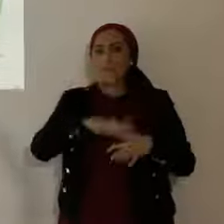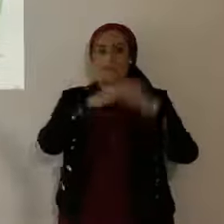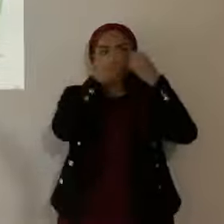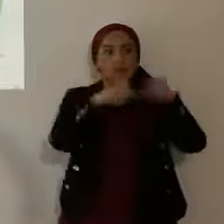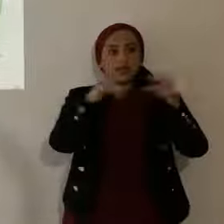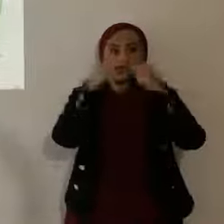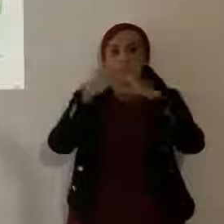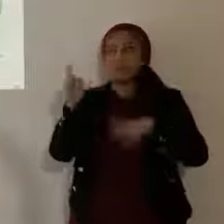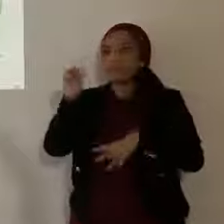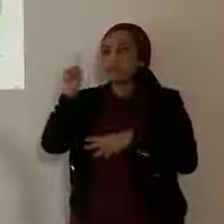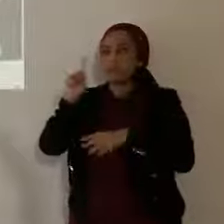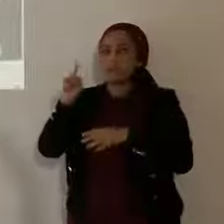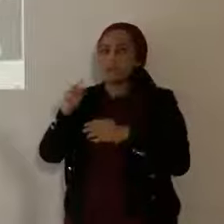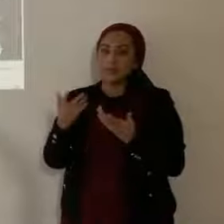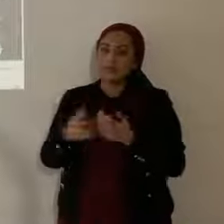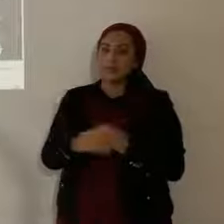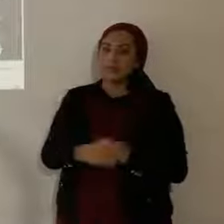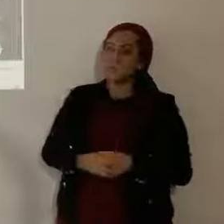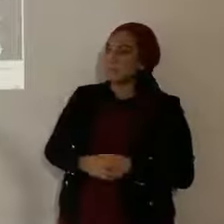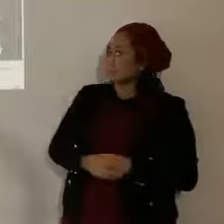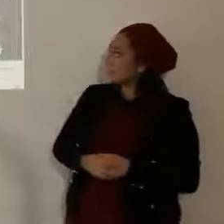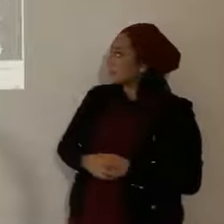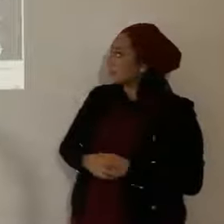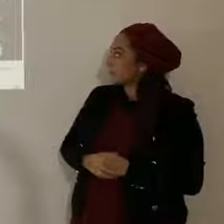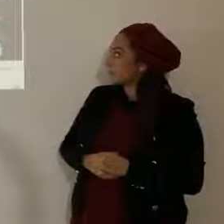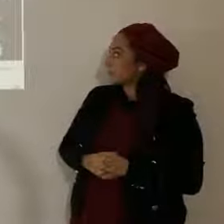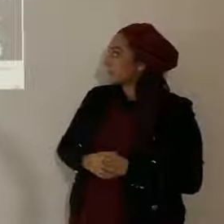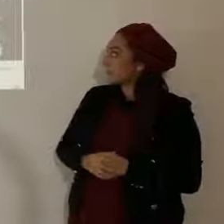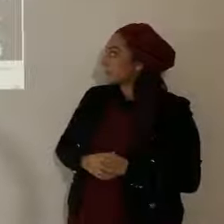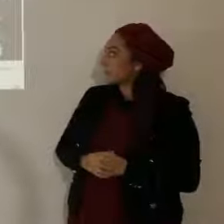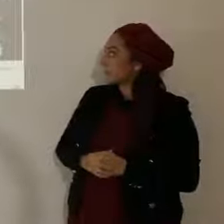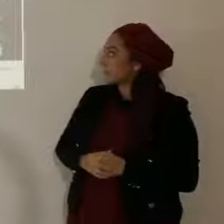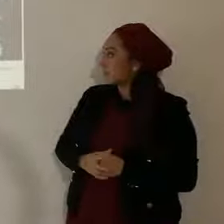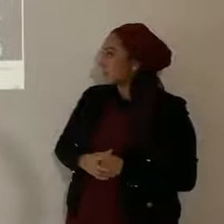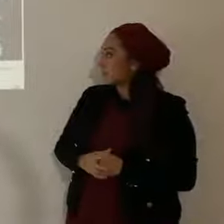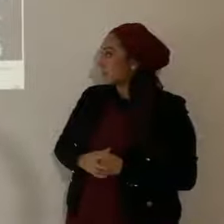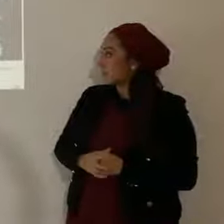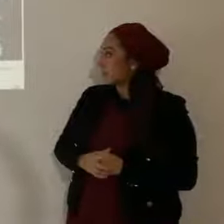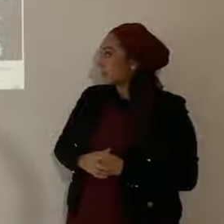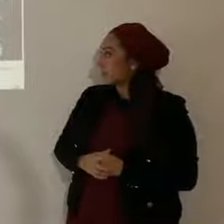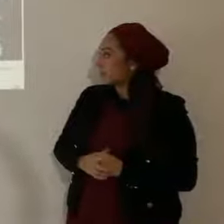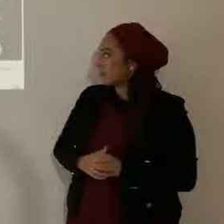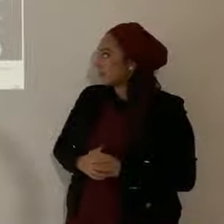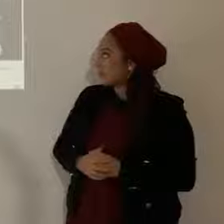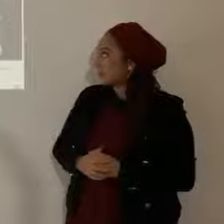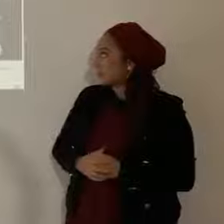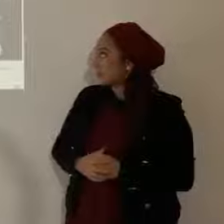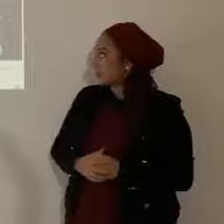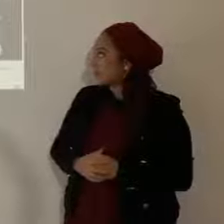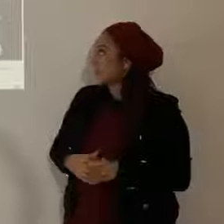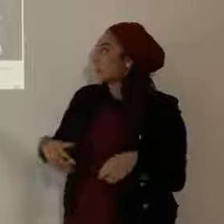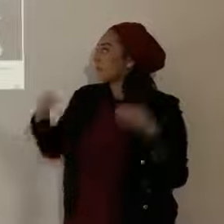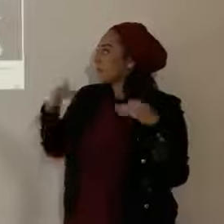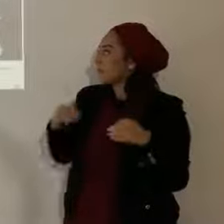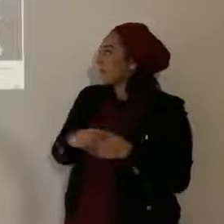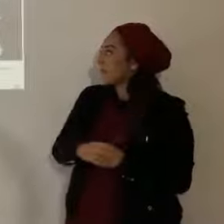Terrible, ¿verdad? Pero con un plan morboso, no crean que porque quieran orar por las personas desaparecidas y demás. En esta